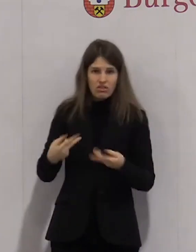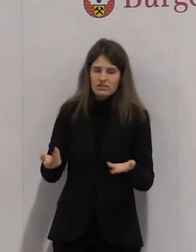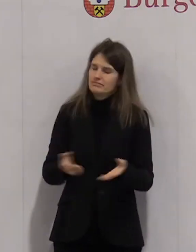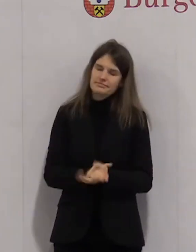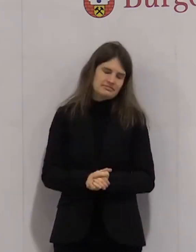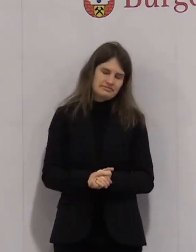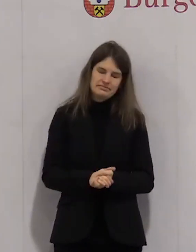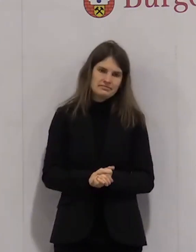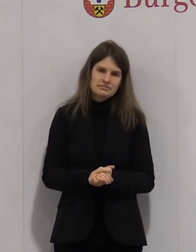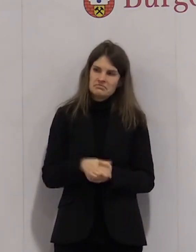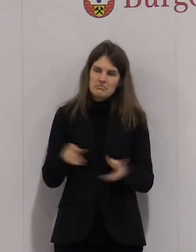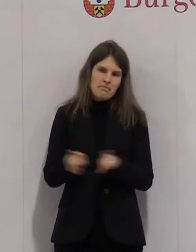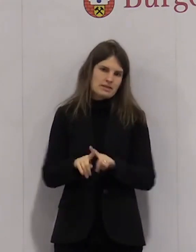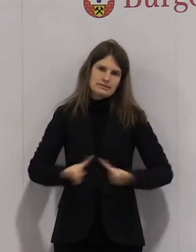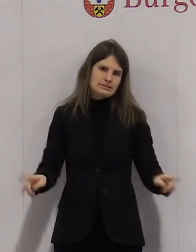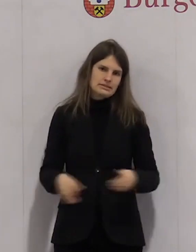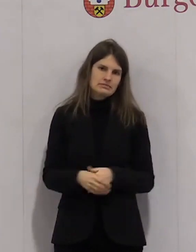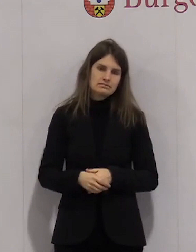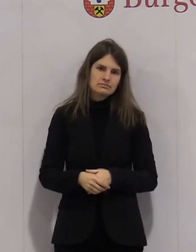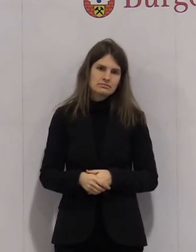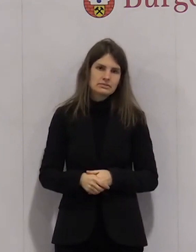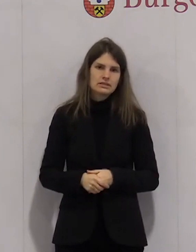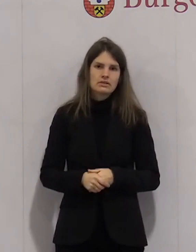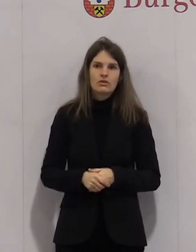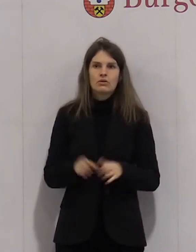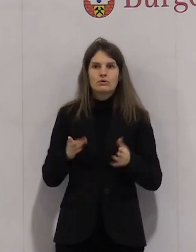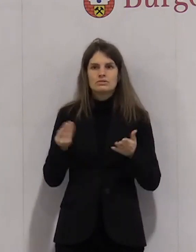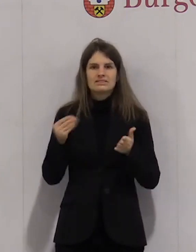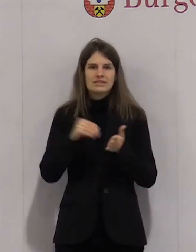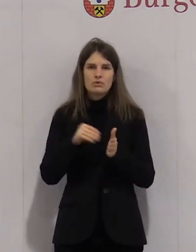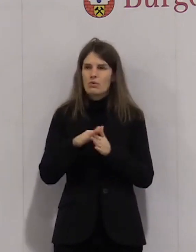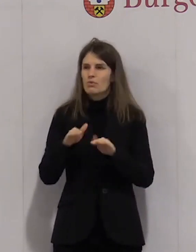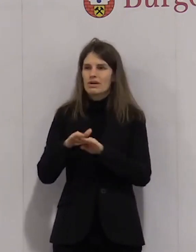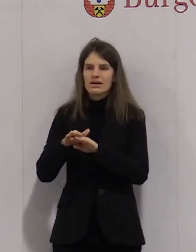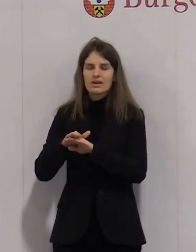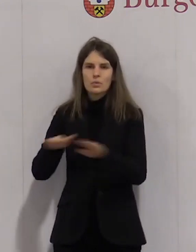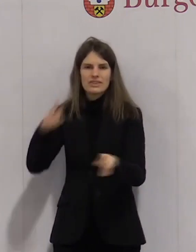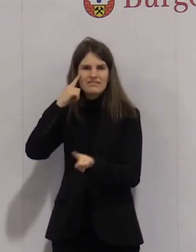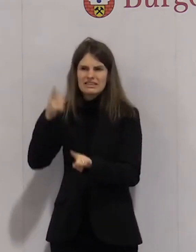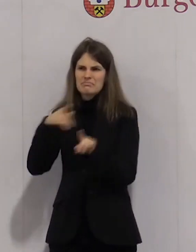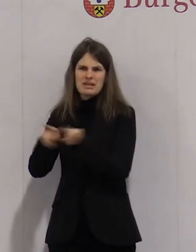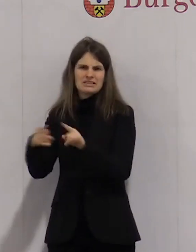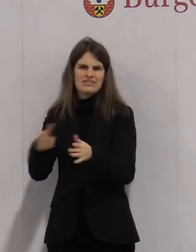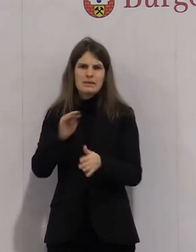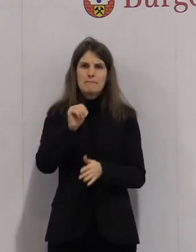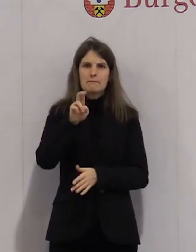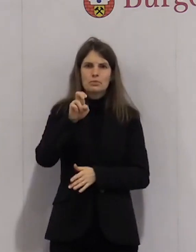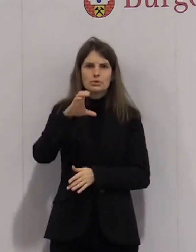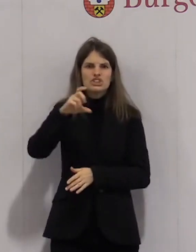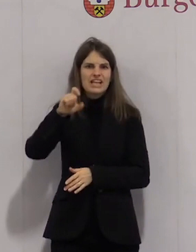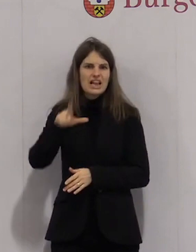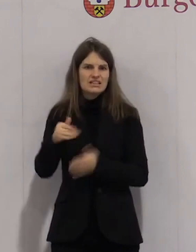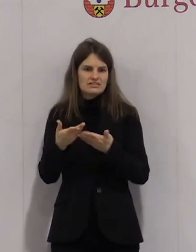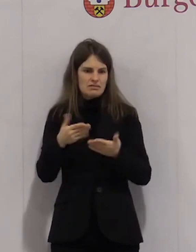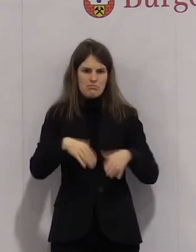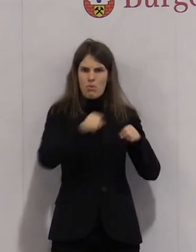auch wenn die grundlagen dieser kommentare dann auch noch vollständig nur dass zwischen nicht im burgenlandkreis ich möchte